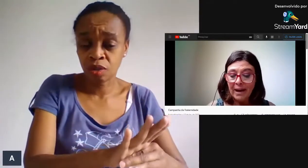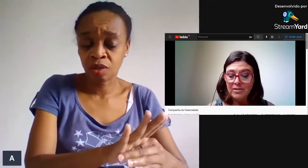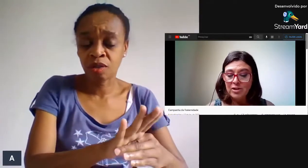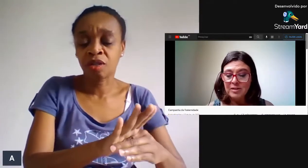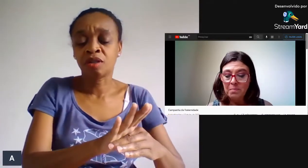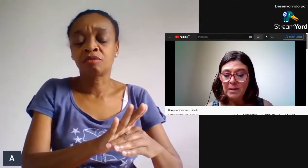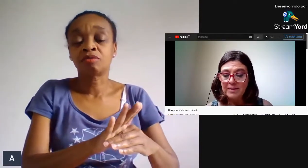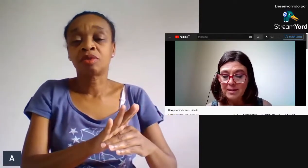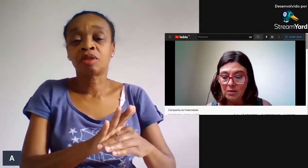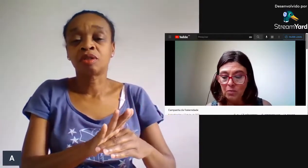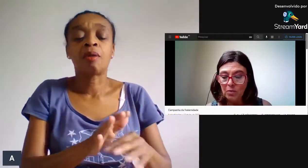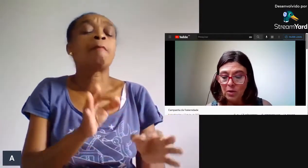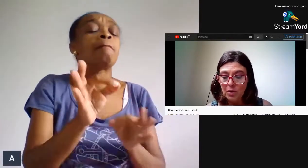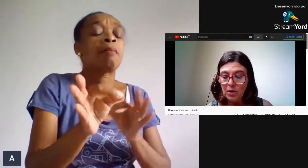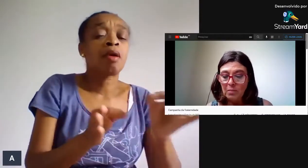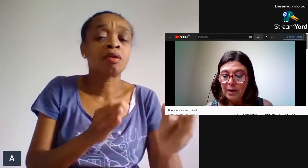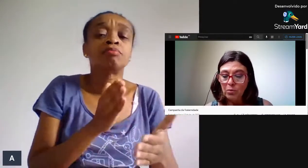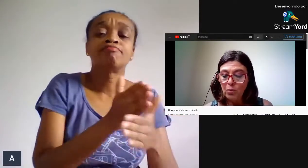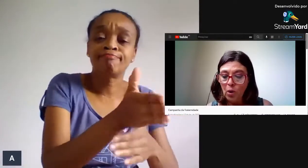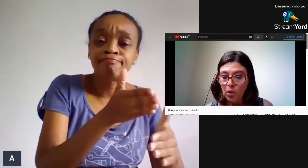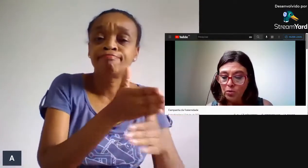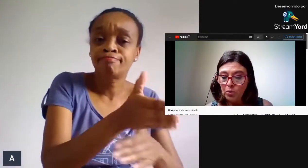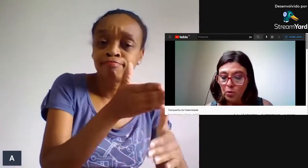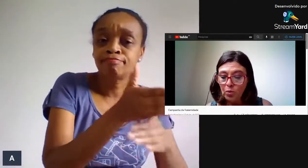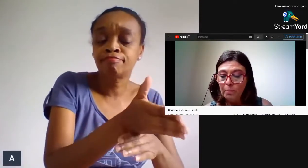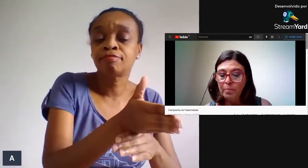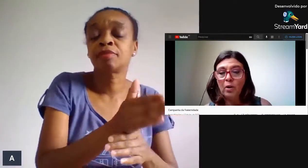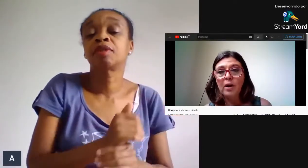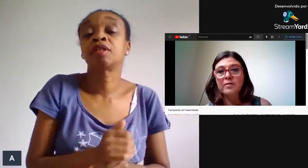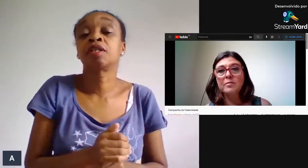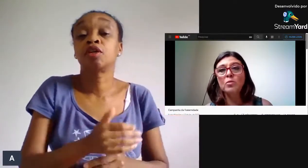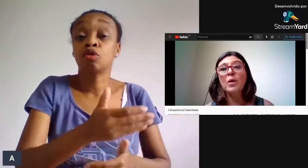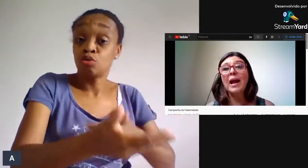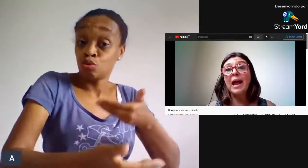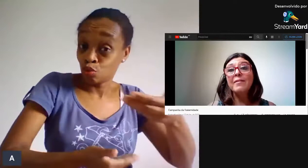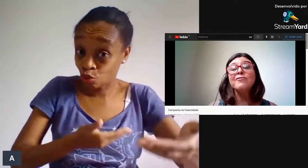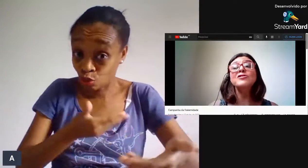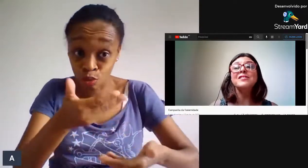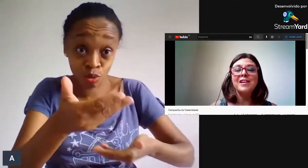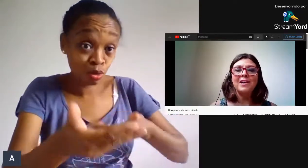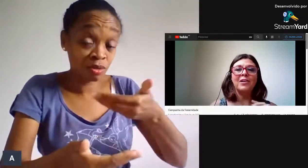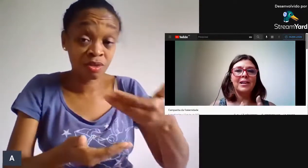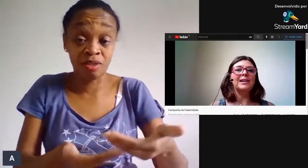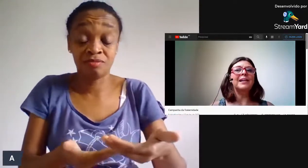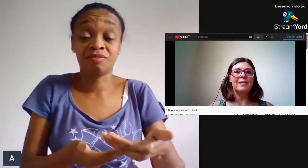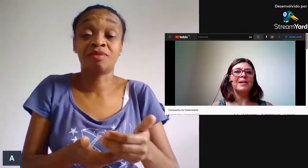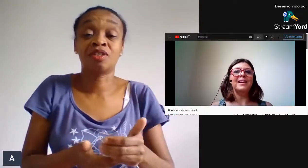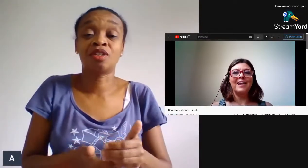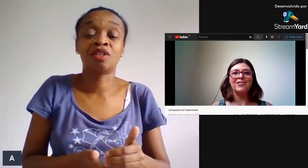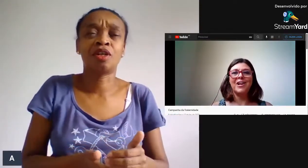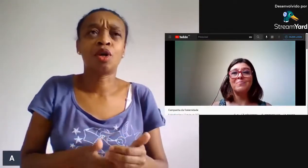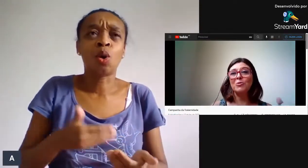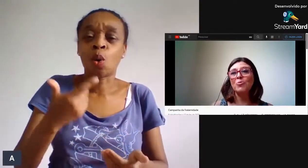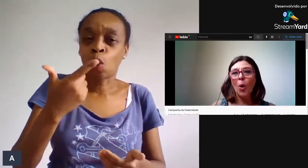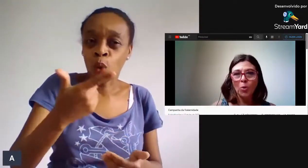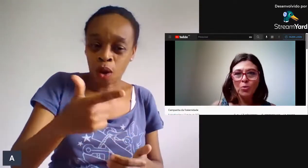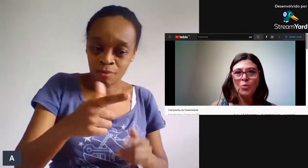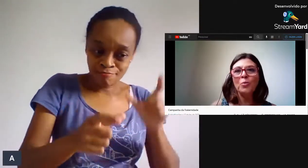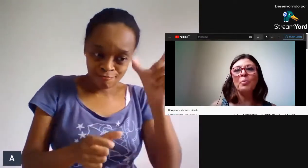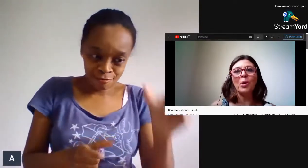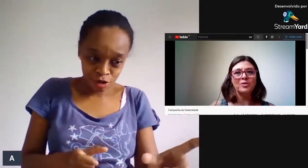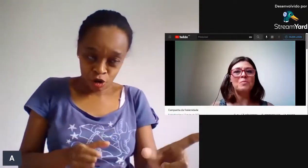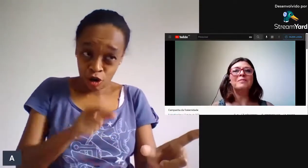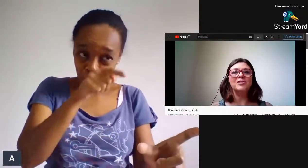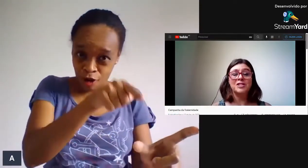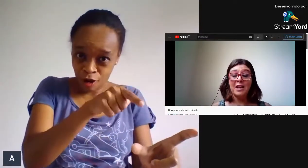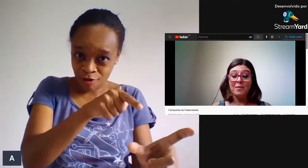1970, participação. Para o outro, o próximo é você. Olha que lema legal, né? Para o outro,